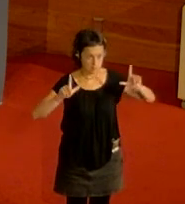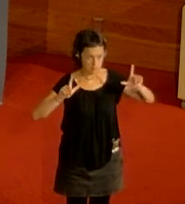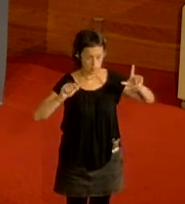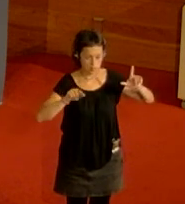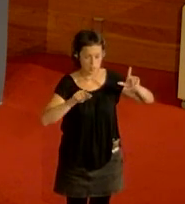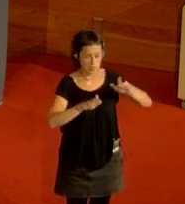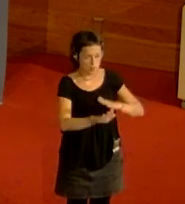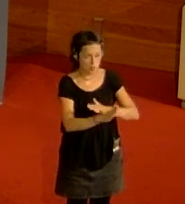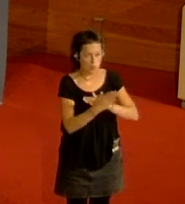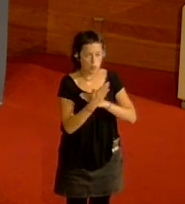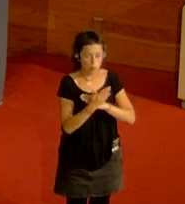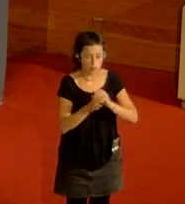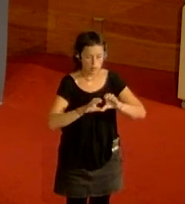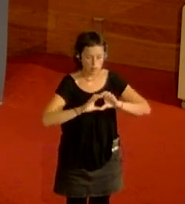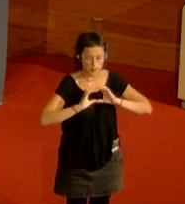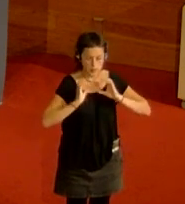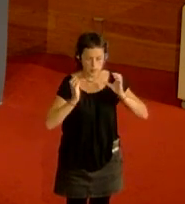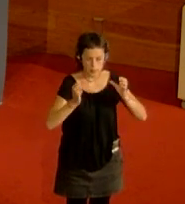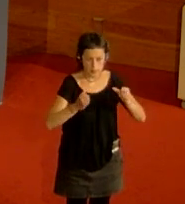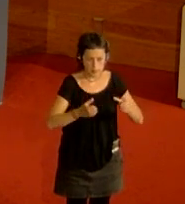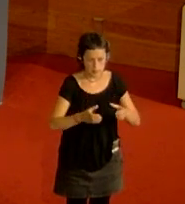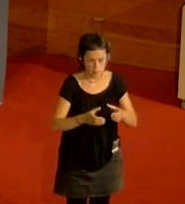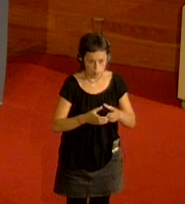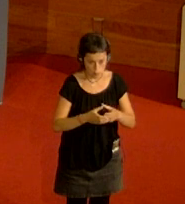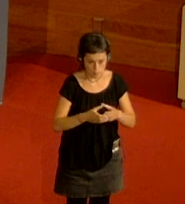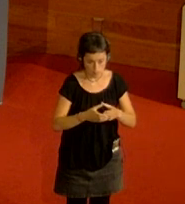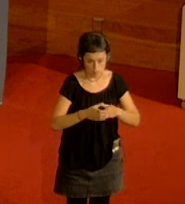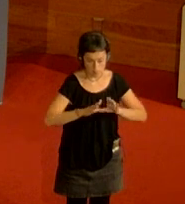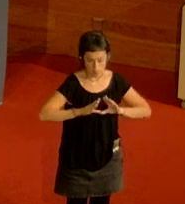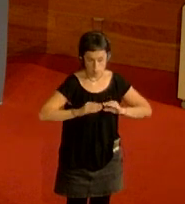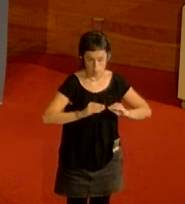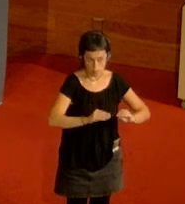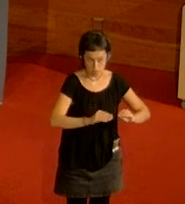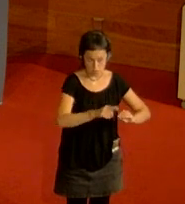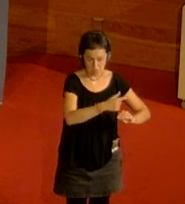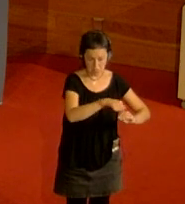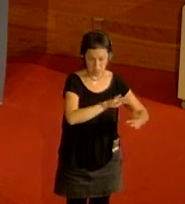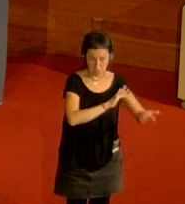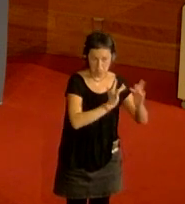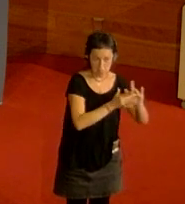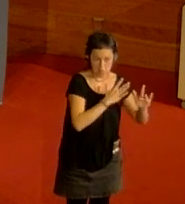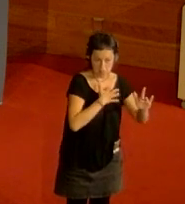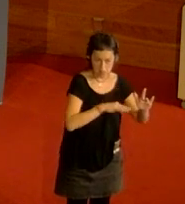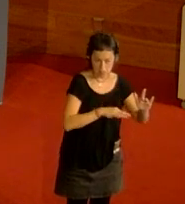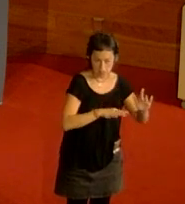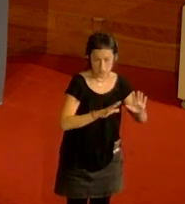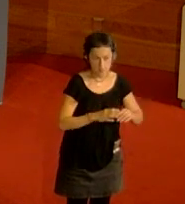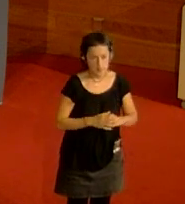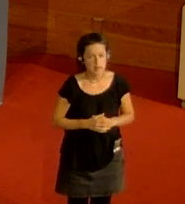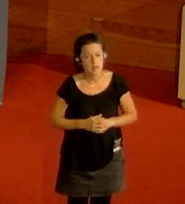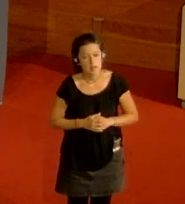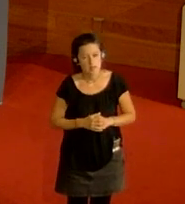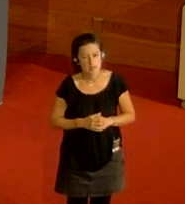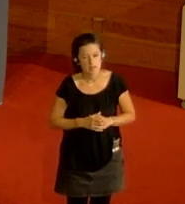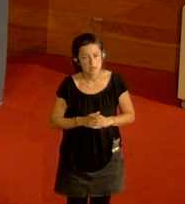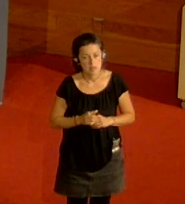comunidad determinada de eh usuarios con la que poder relacionarnos nos parece eh eh que esto